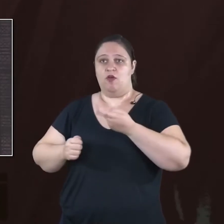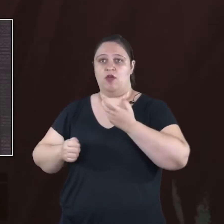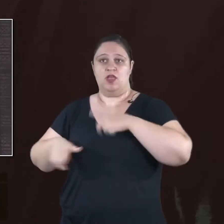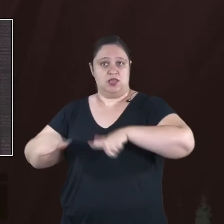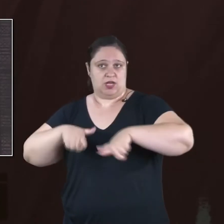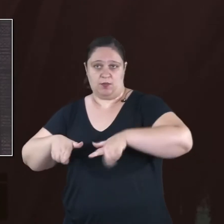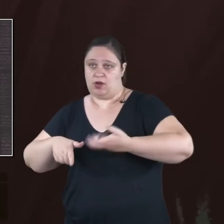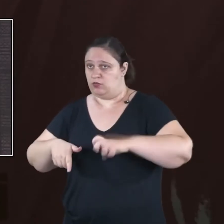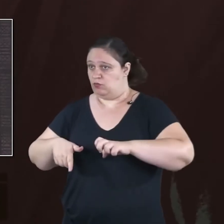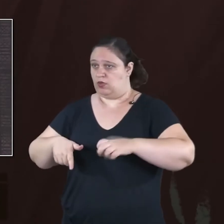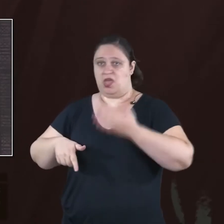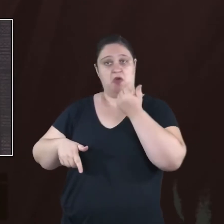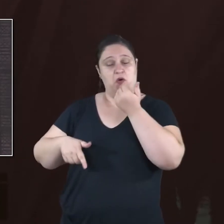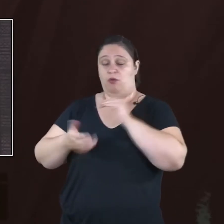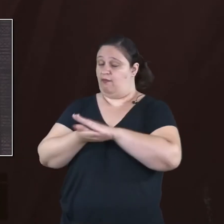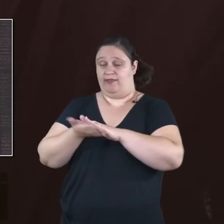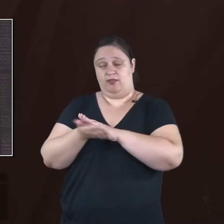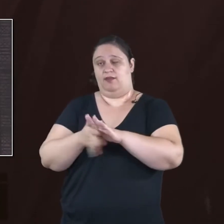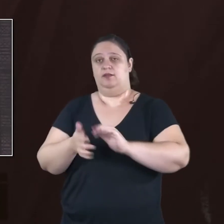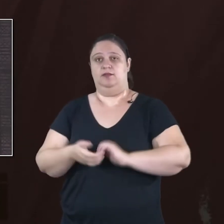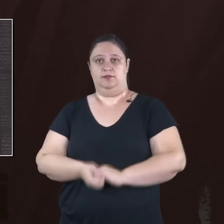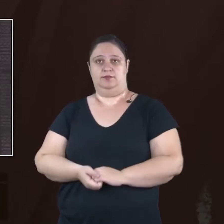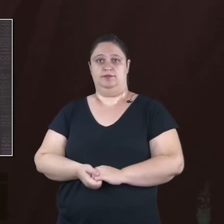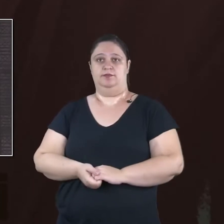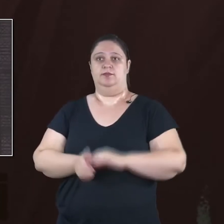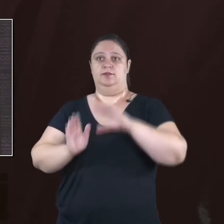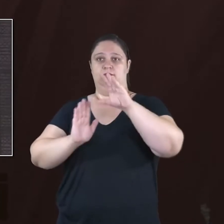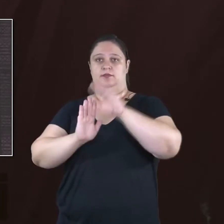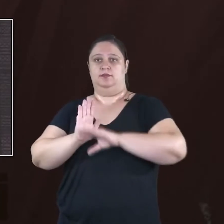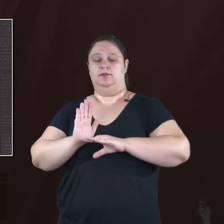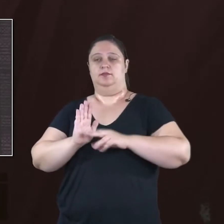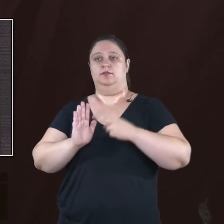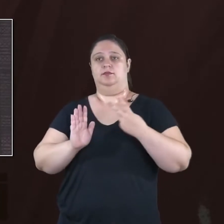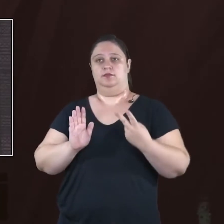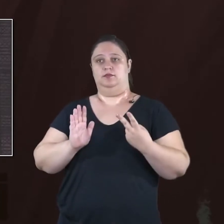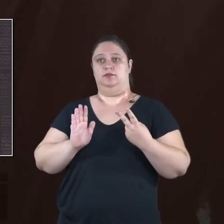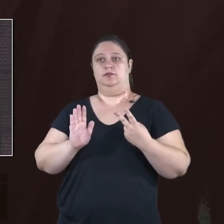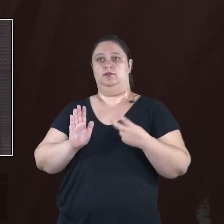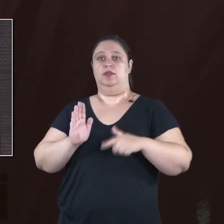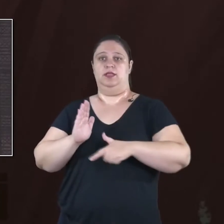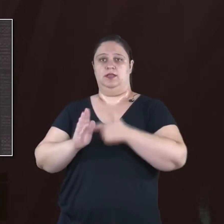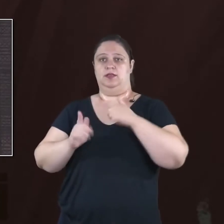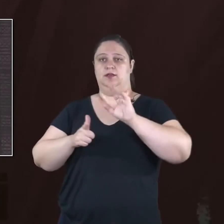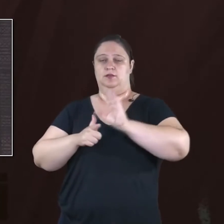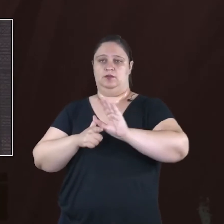também não coma. Capítulo 2 de 2